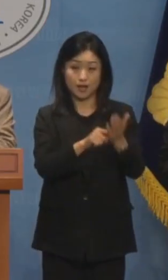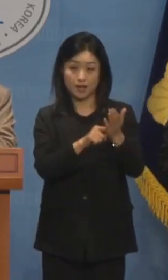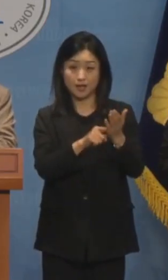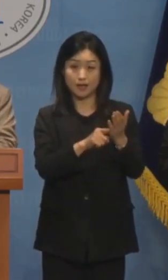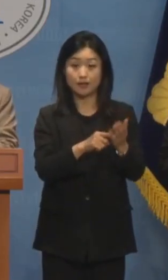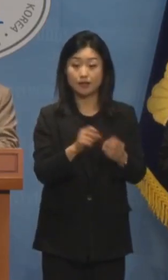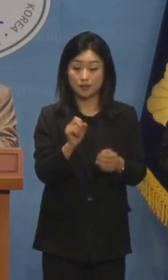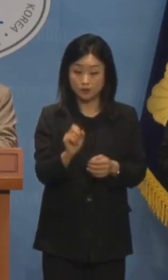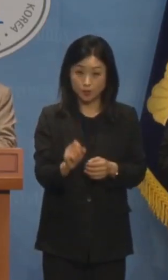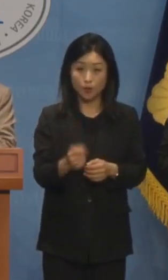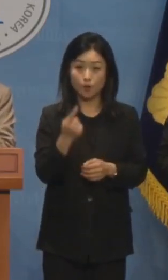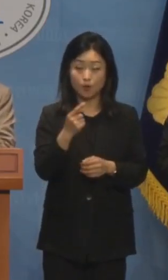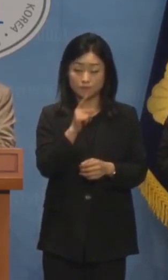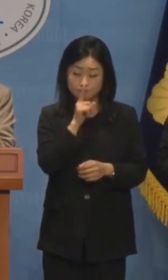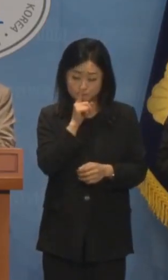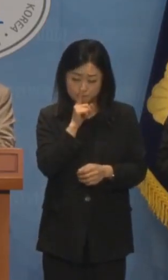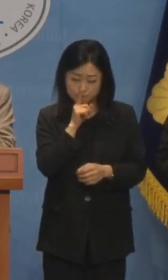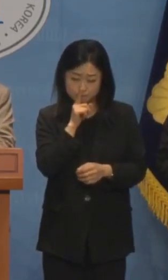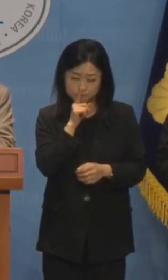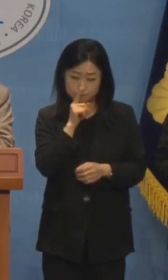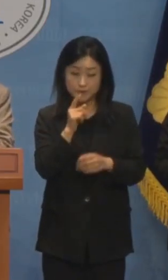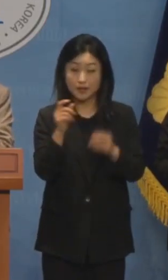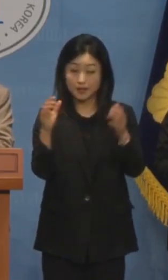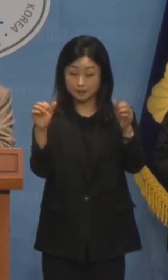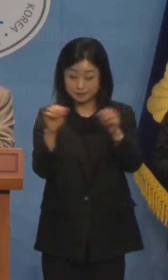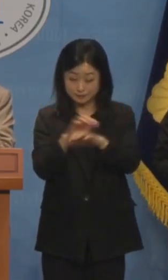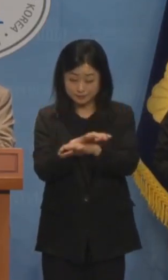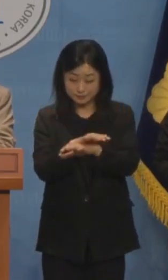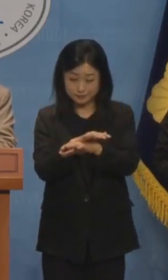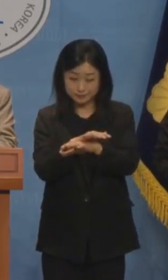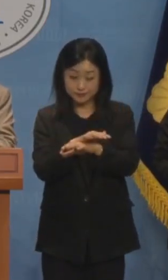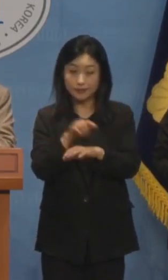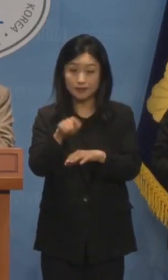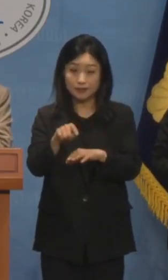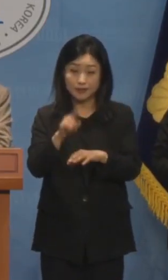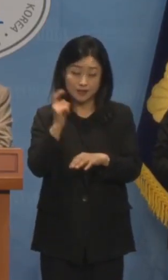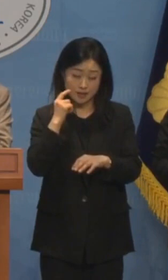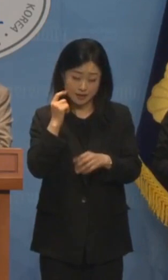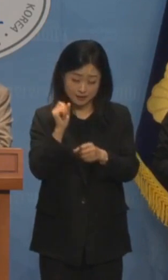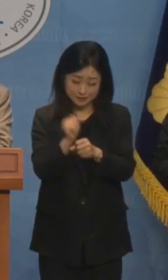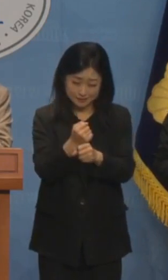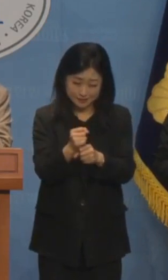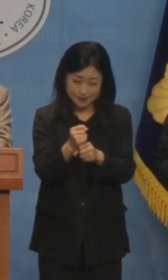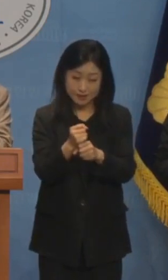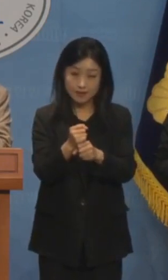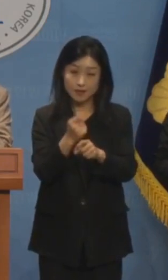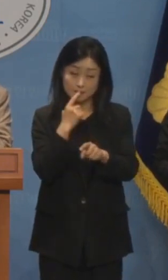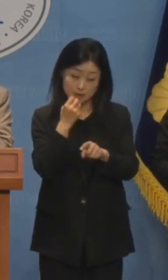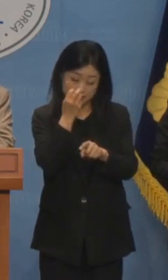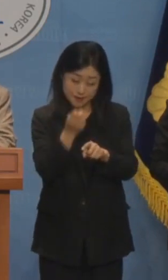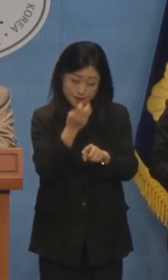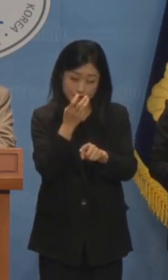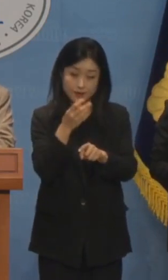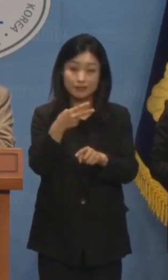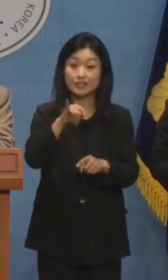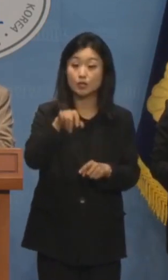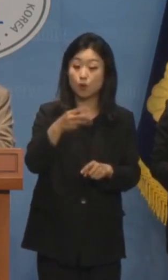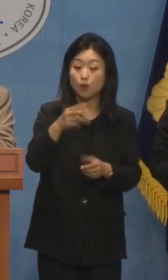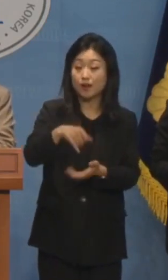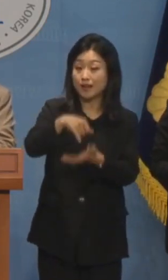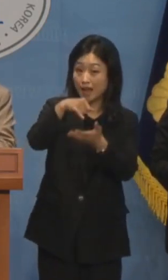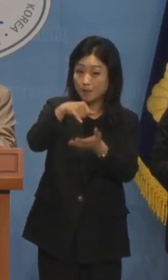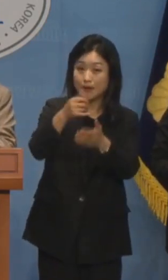통해서 그동안 은폐되고 가려지고 위장되고 거짓으로 일관한 디올백